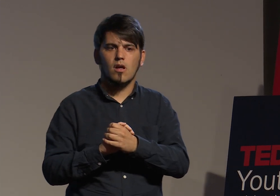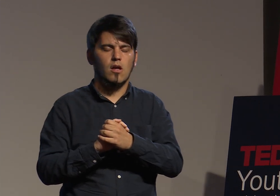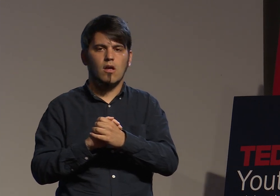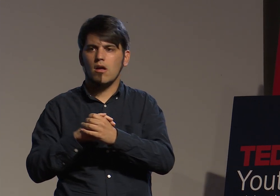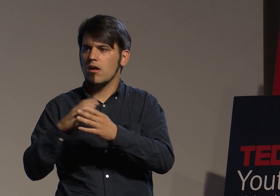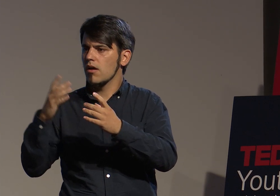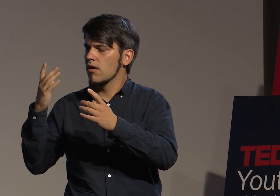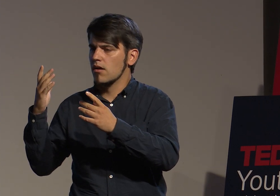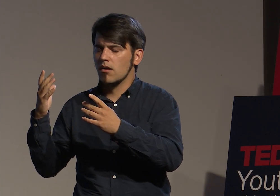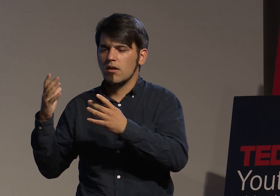достъпа.